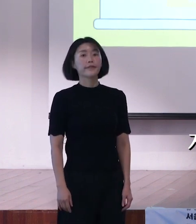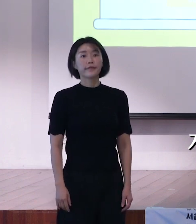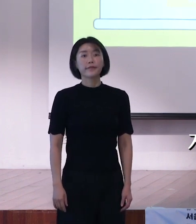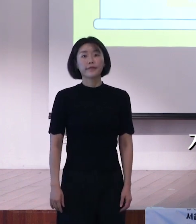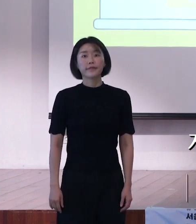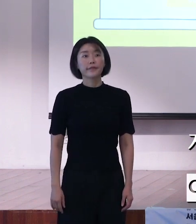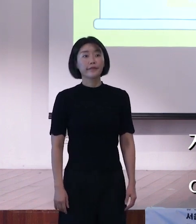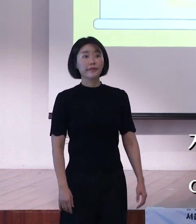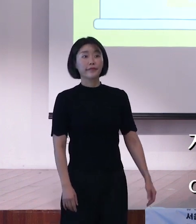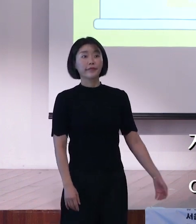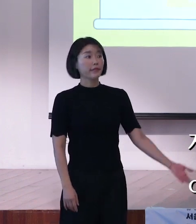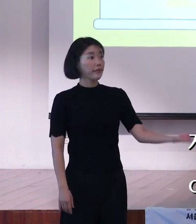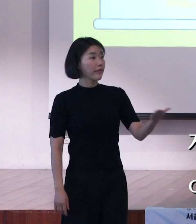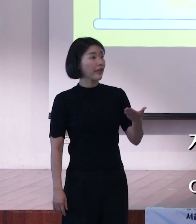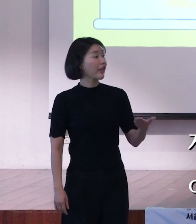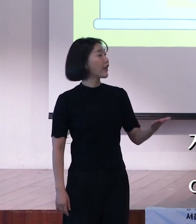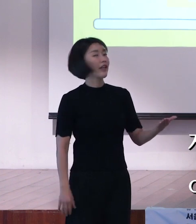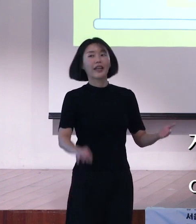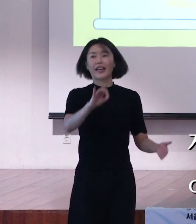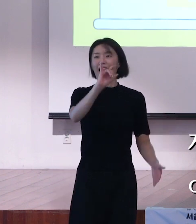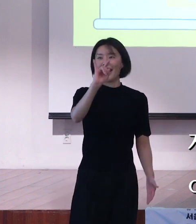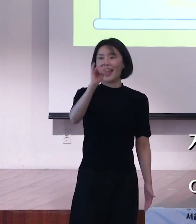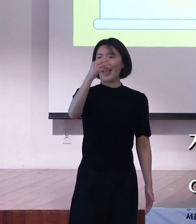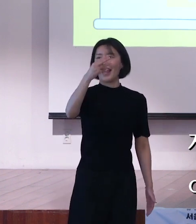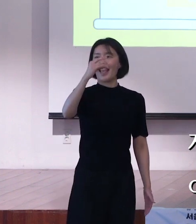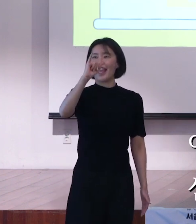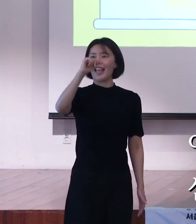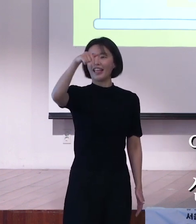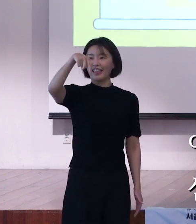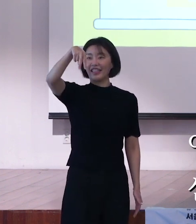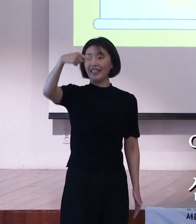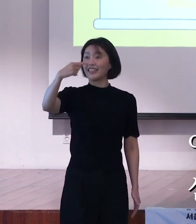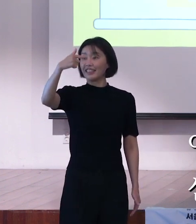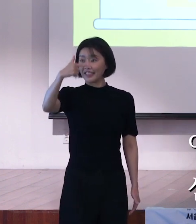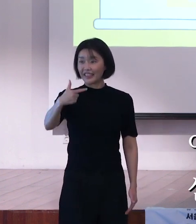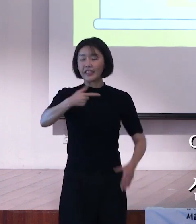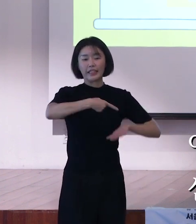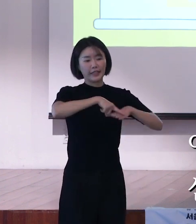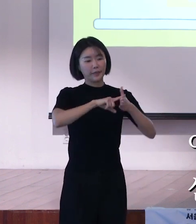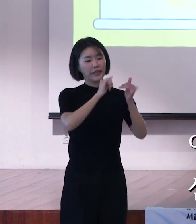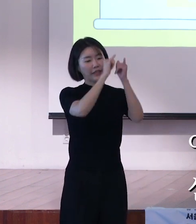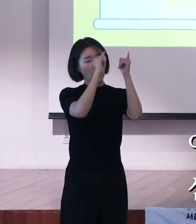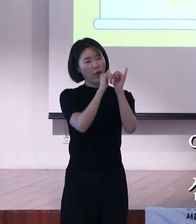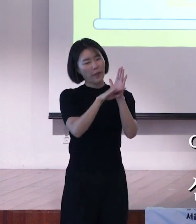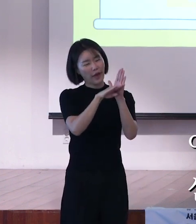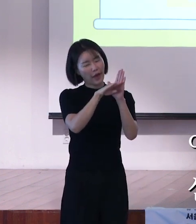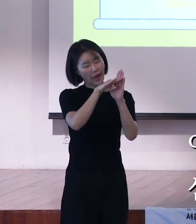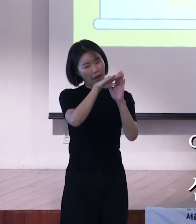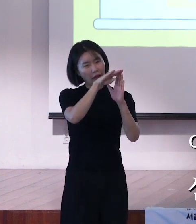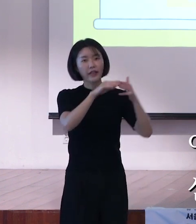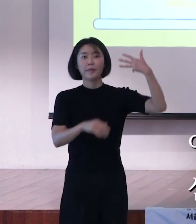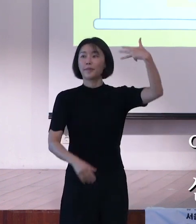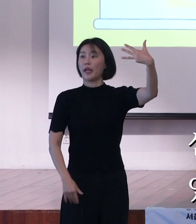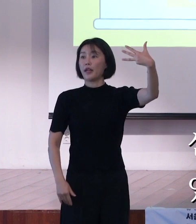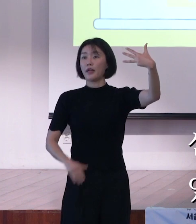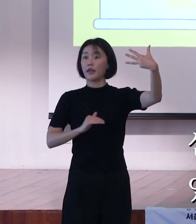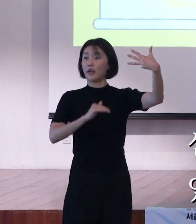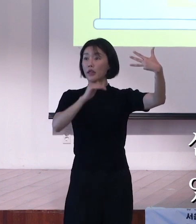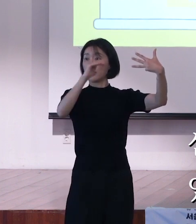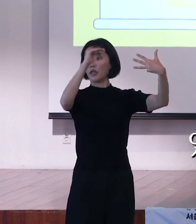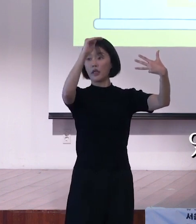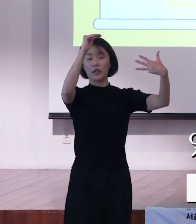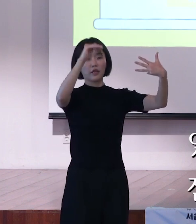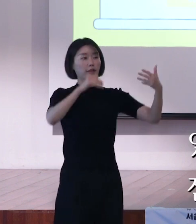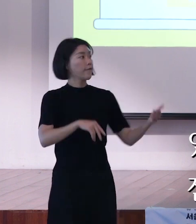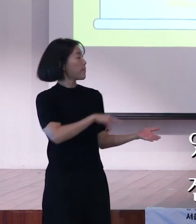이렇게 해서 잠깐 에릭슨의 심리사회적 발달 8단계가 있다고 해요. 그래서 잠깐